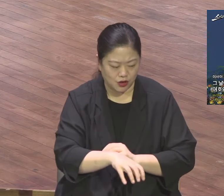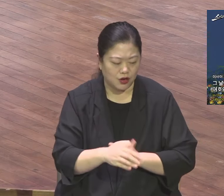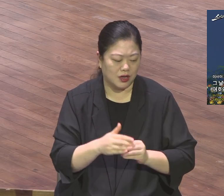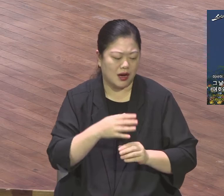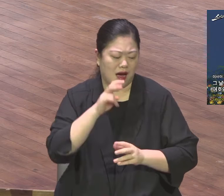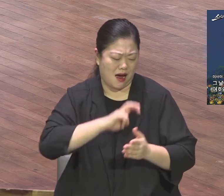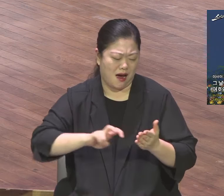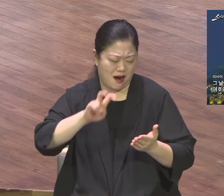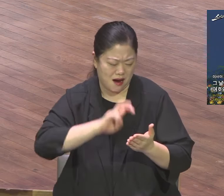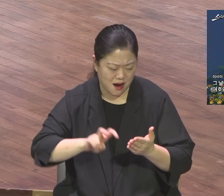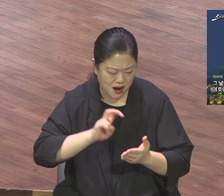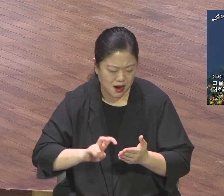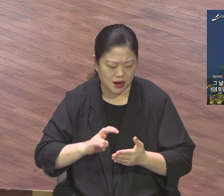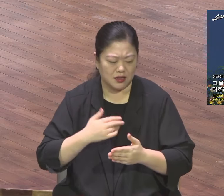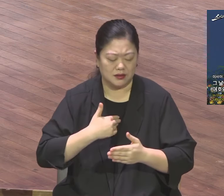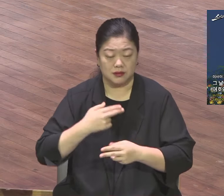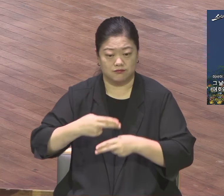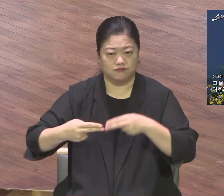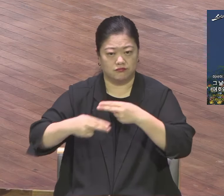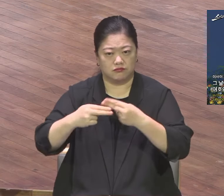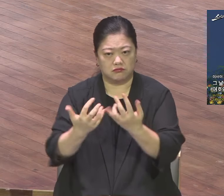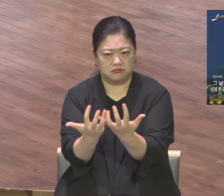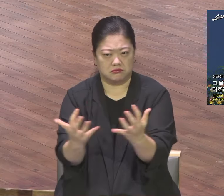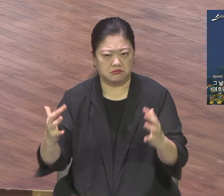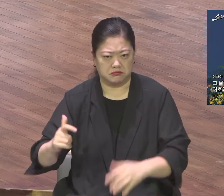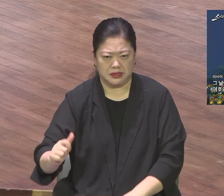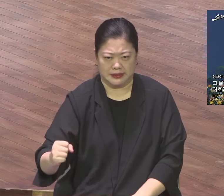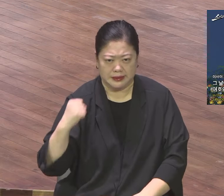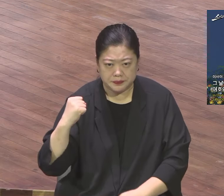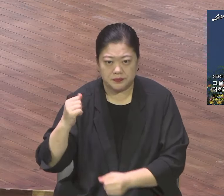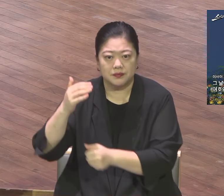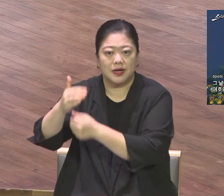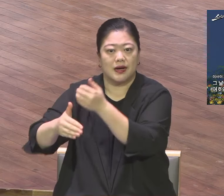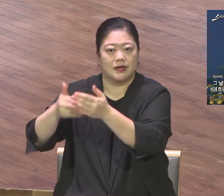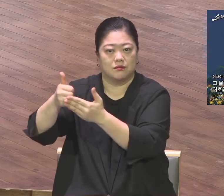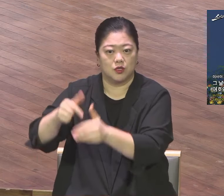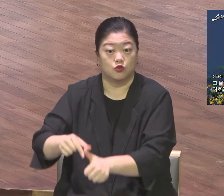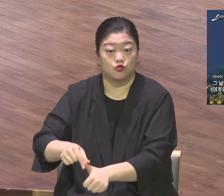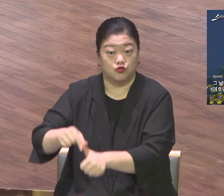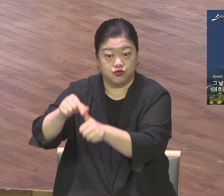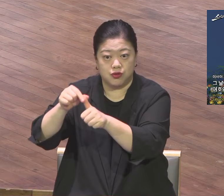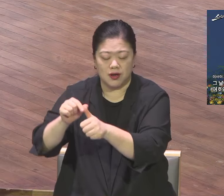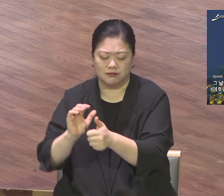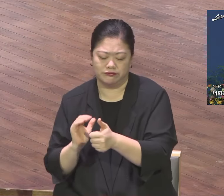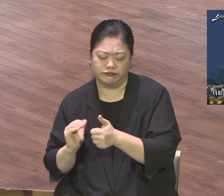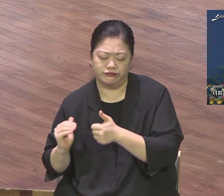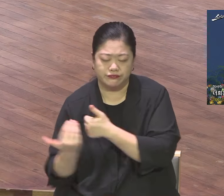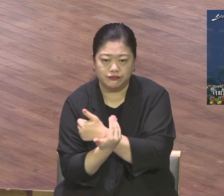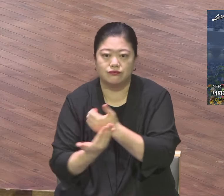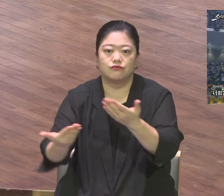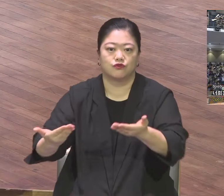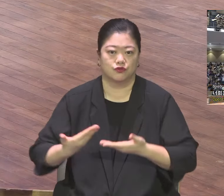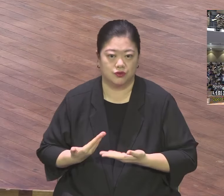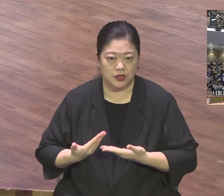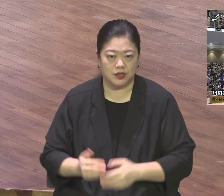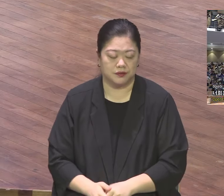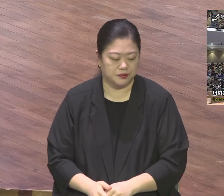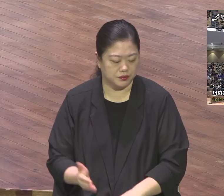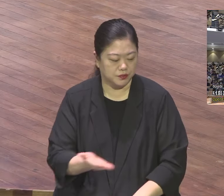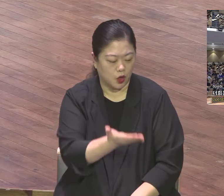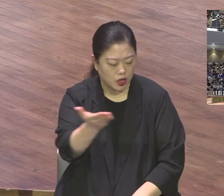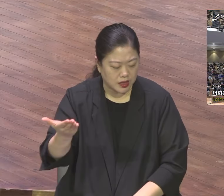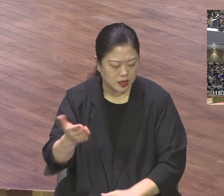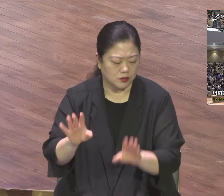우리에게 견고한 성읍이 있으며 여호와께서 구원을 성벽과 외벽으로 삼으시리로다.